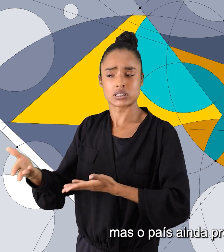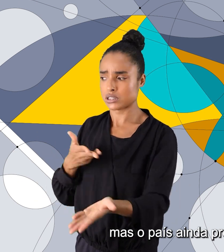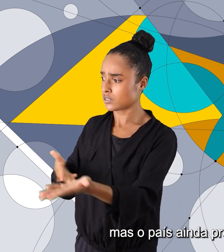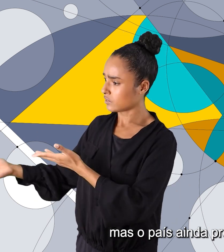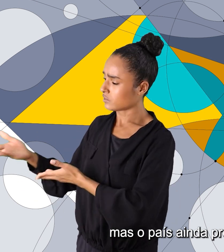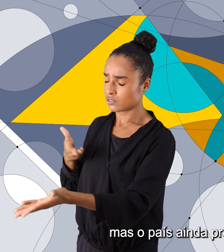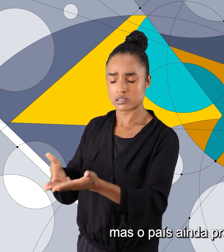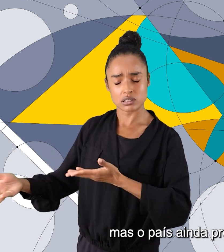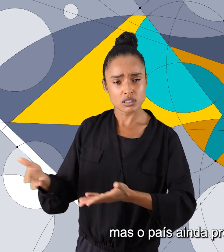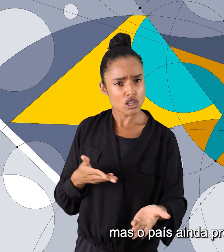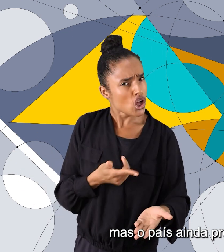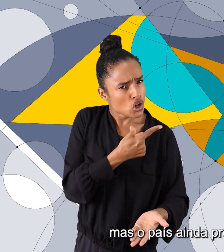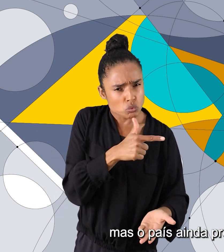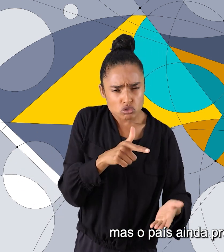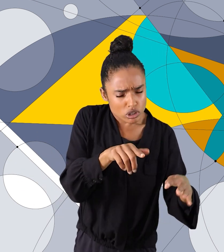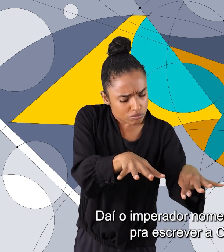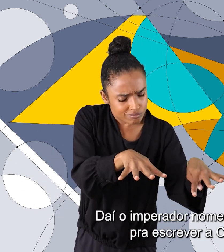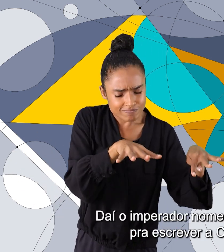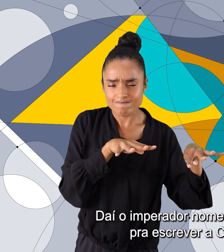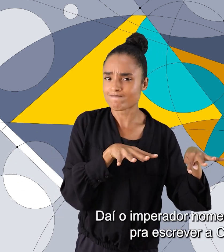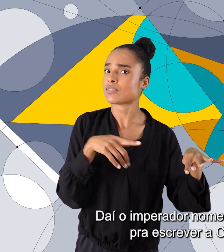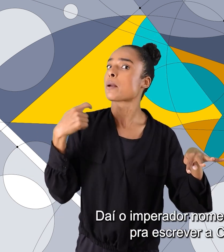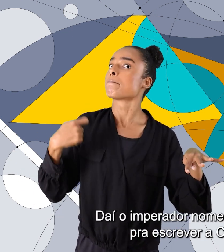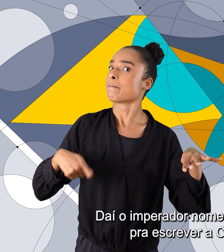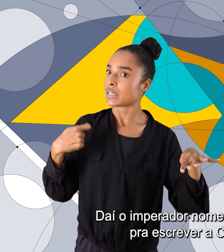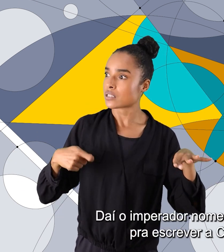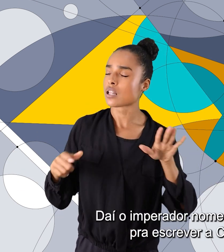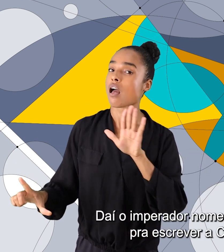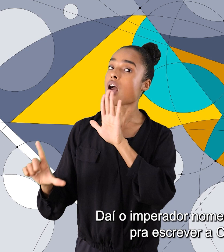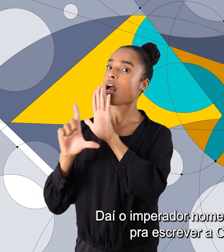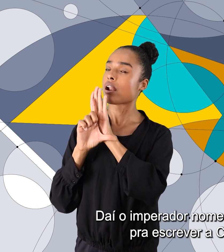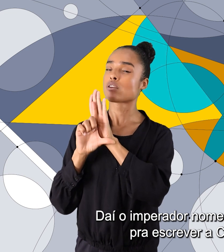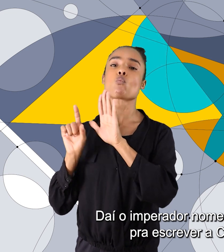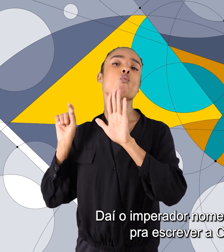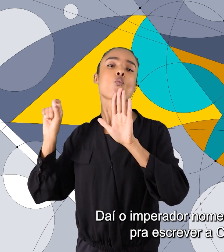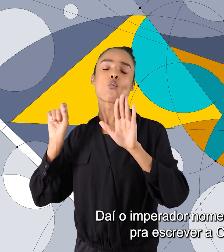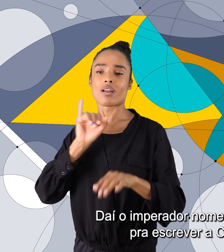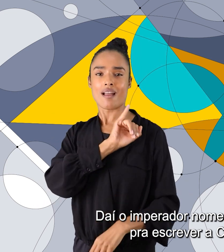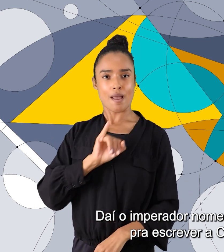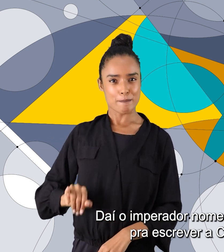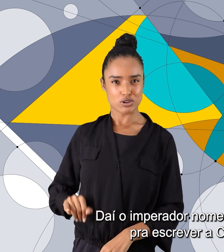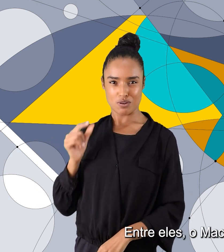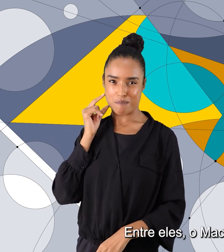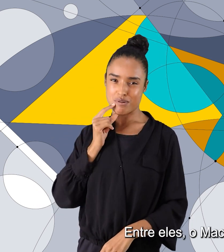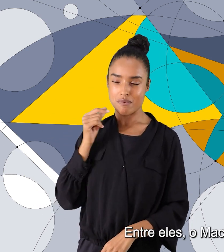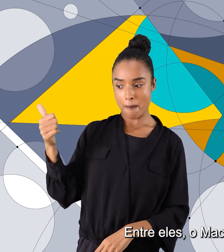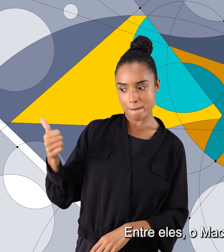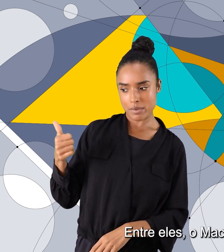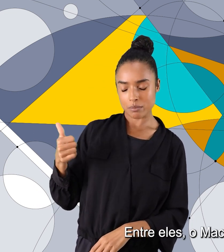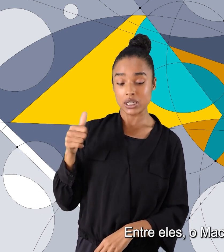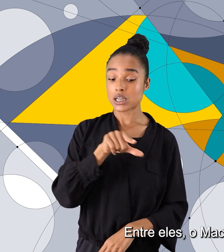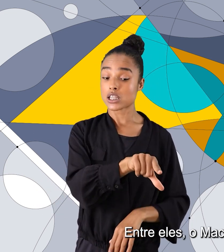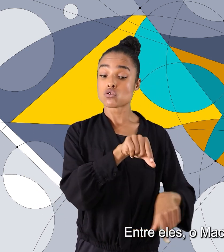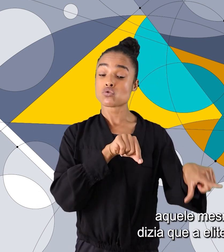Constituição, mas o país ainda precisava de leis. Daí o imperador nomeou uma comissão para escrever a Constituição. Entre eles,